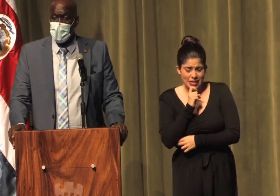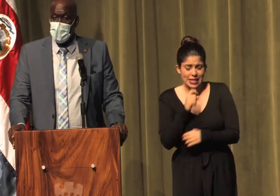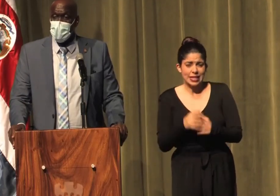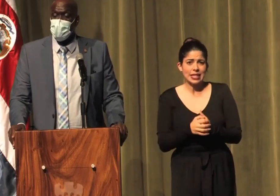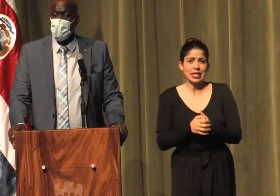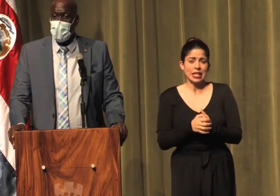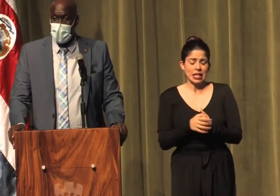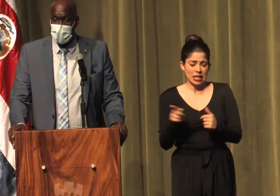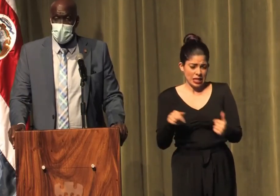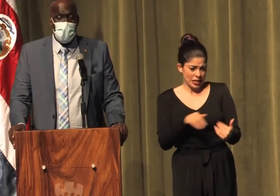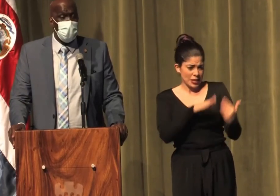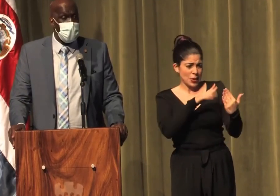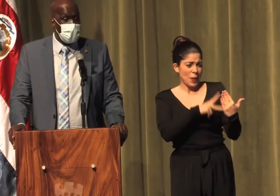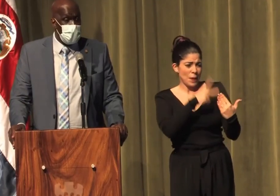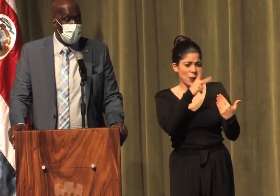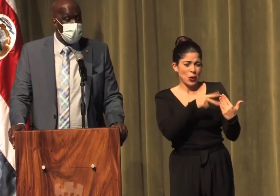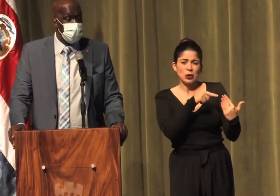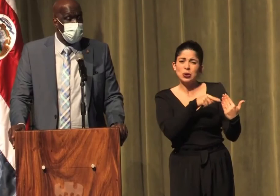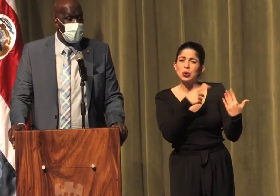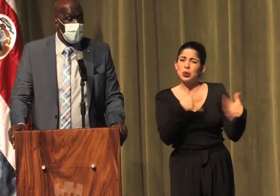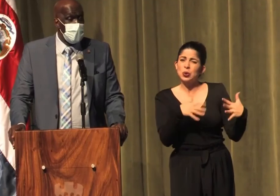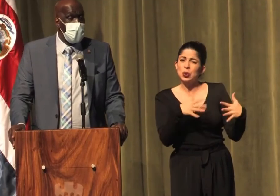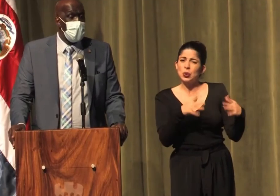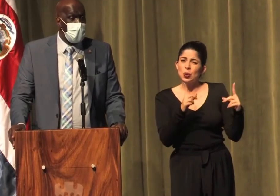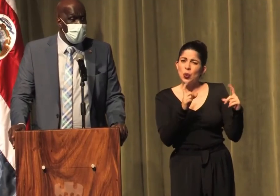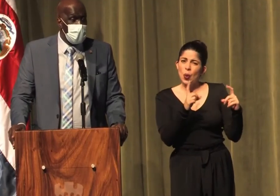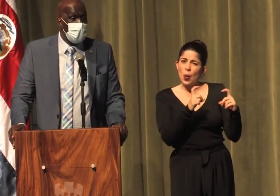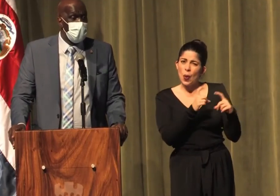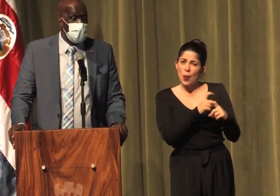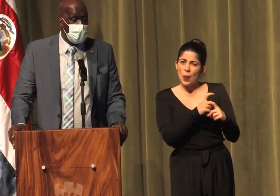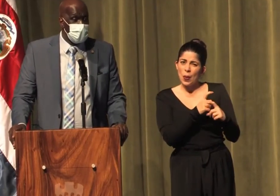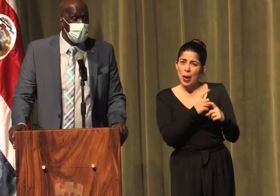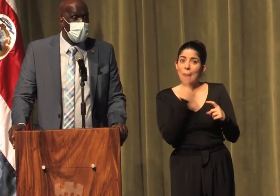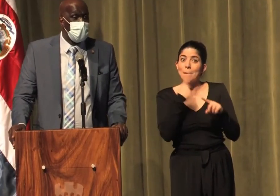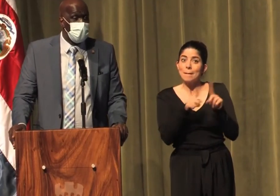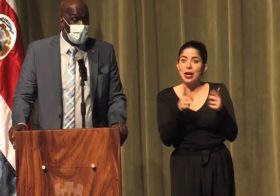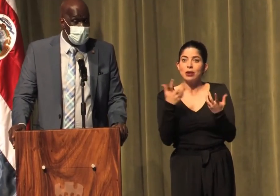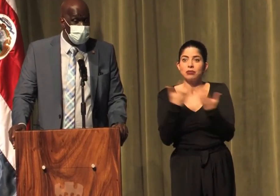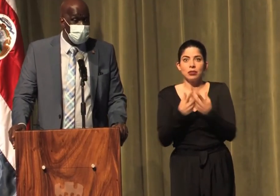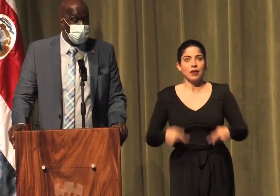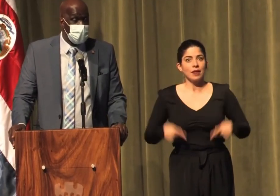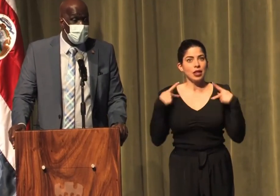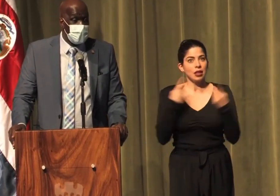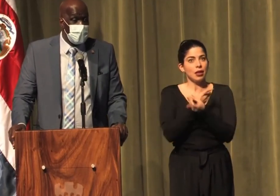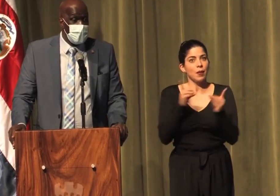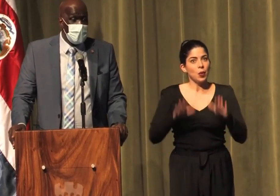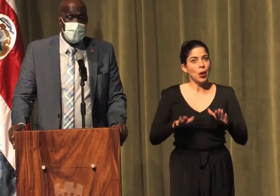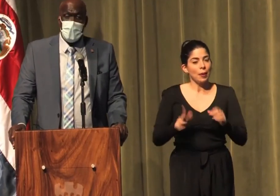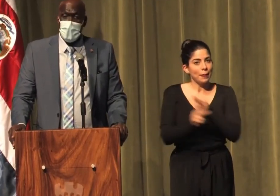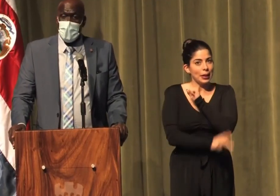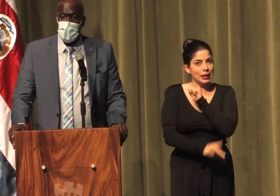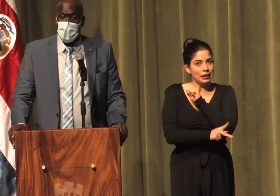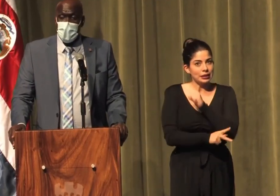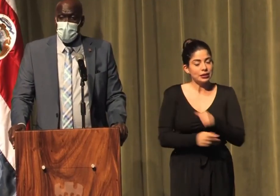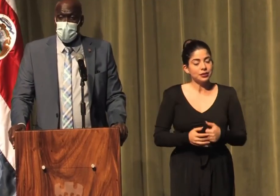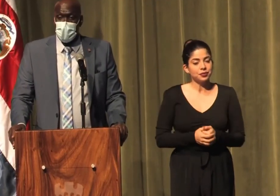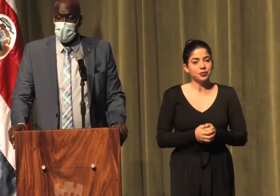proyectos sumamente complicados para la vida democrática del país.